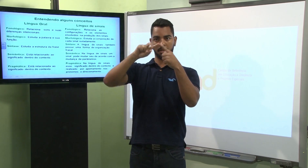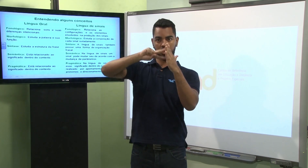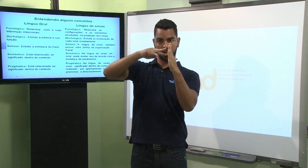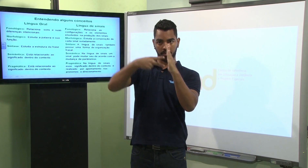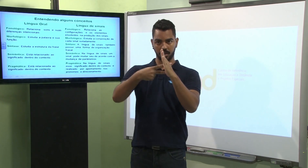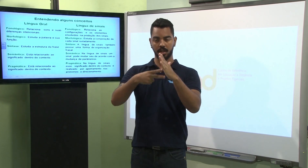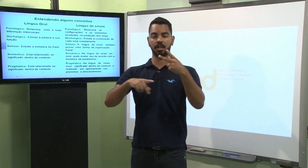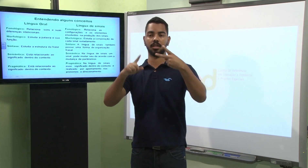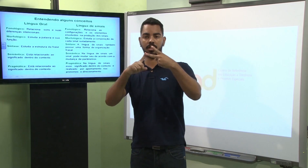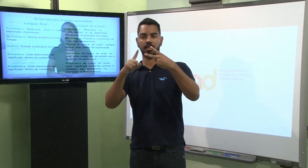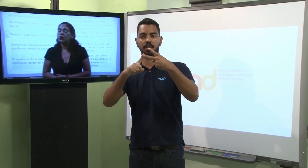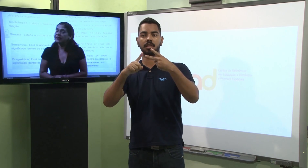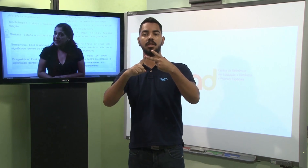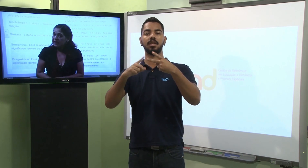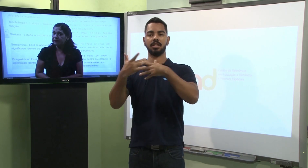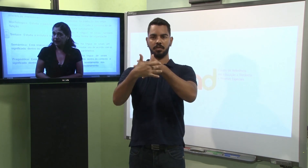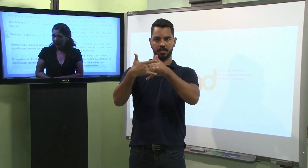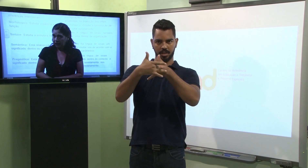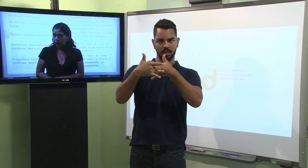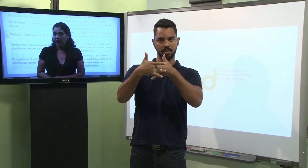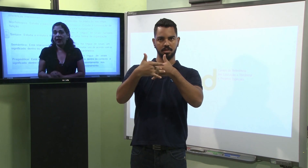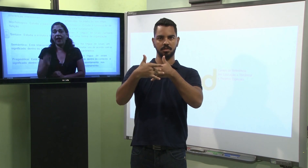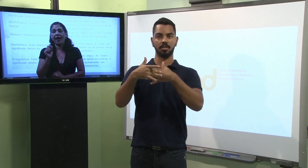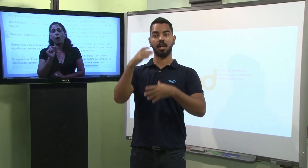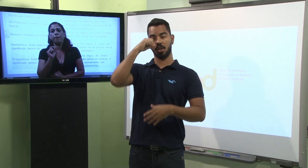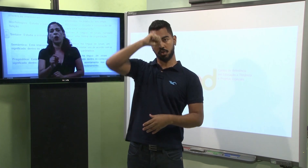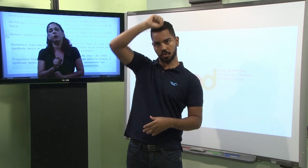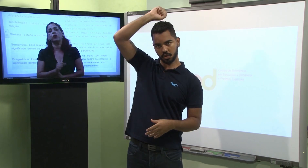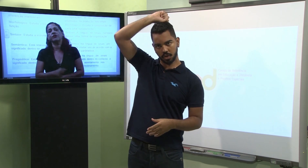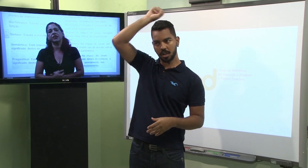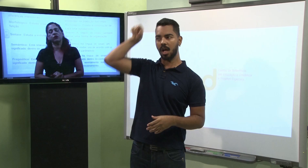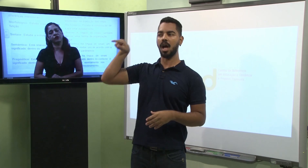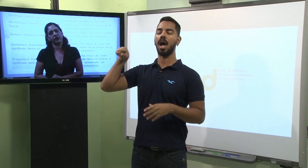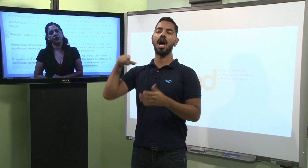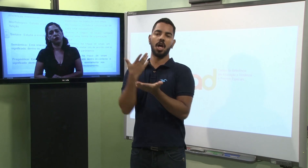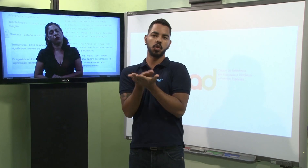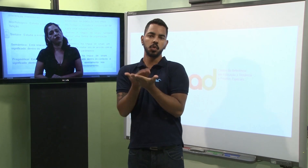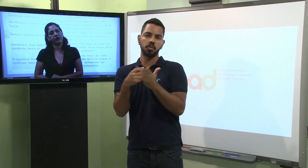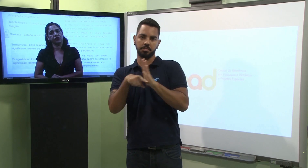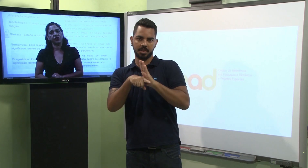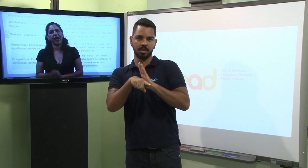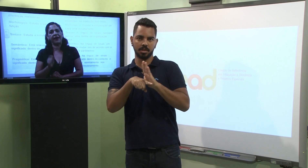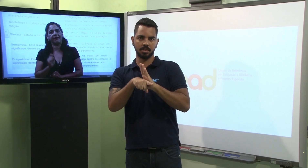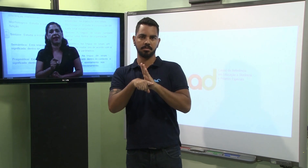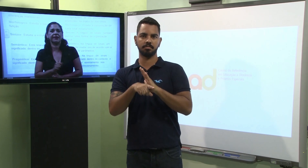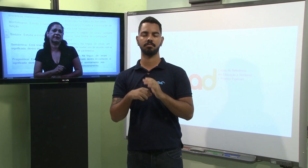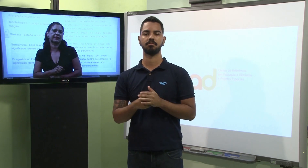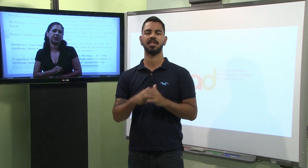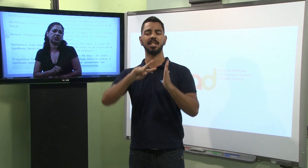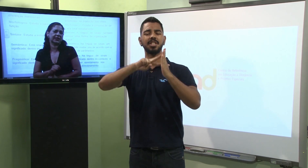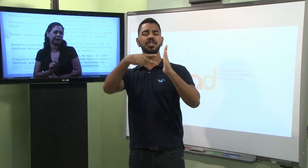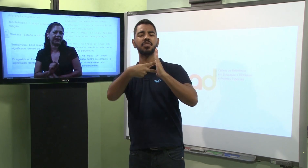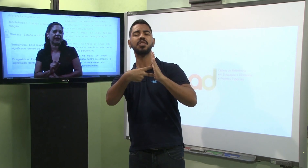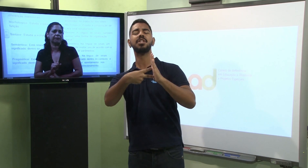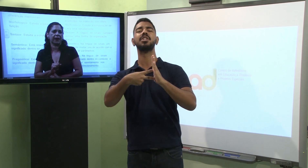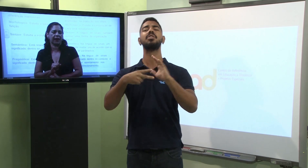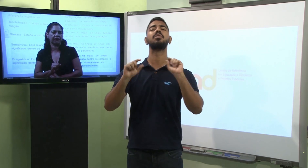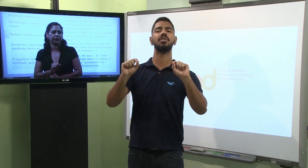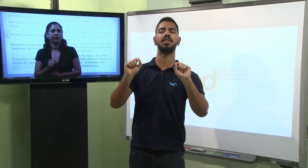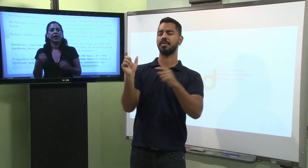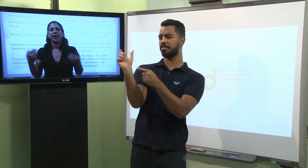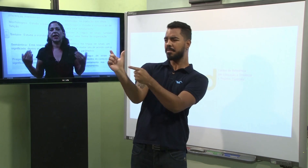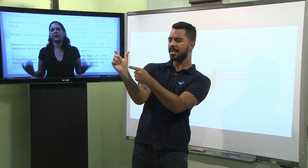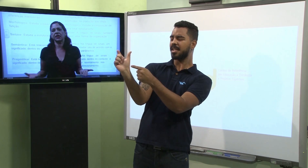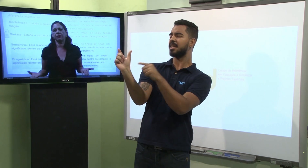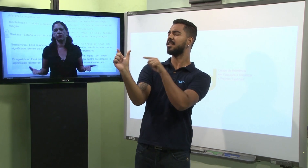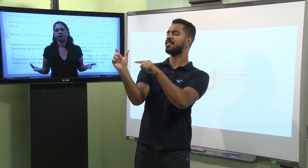significante. O significado é o próprio conceito do signo, ou seja, a ideia que se tem de determinada